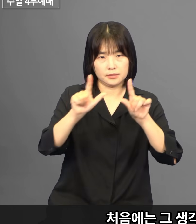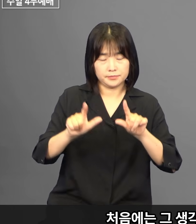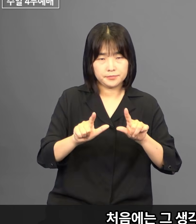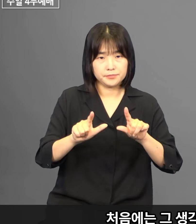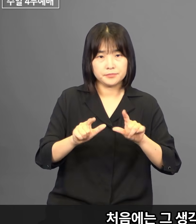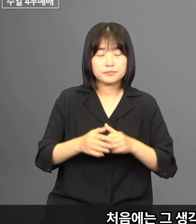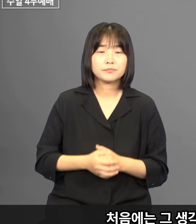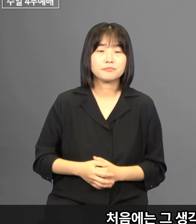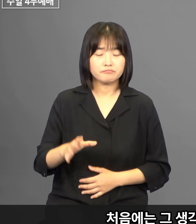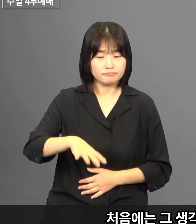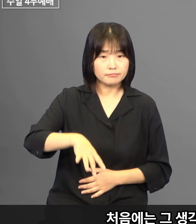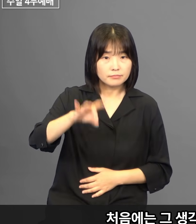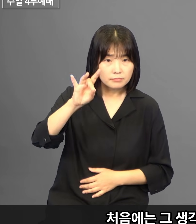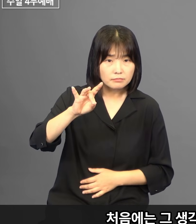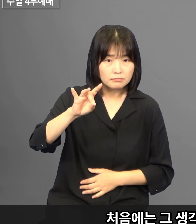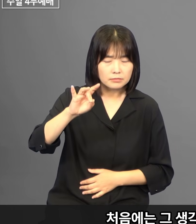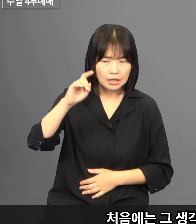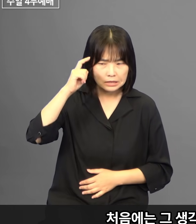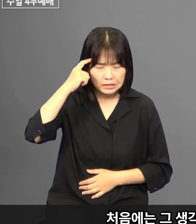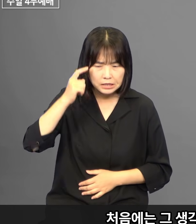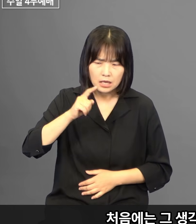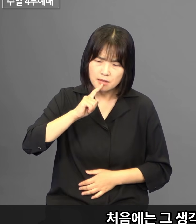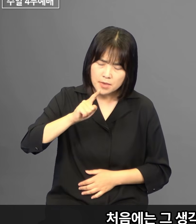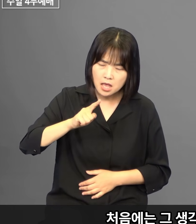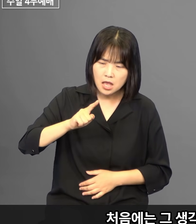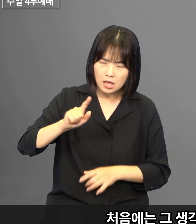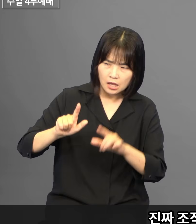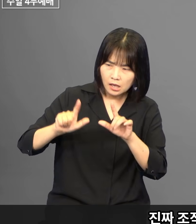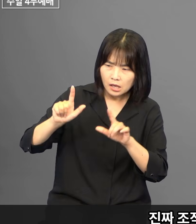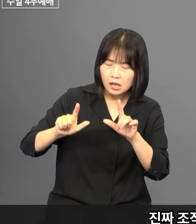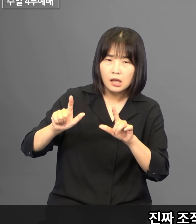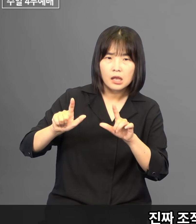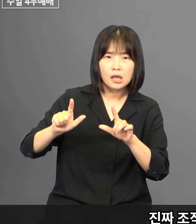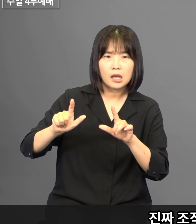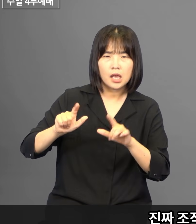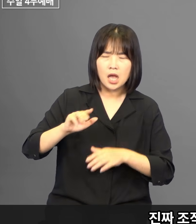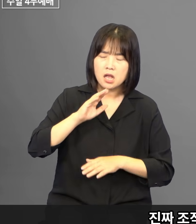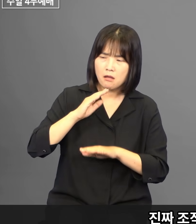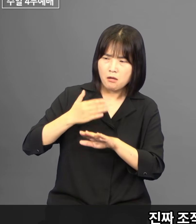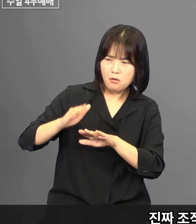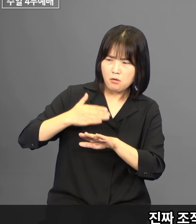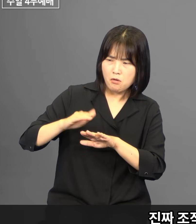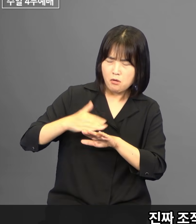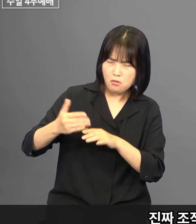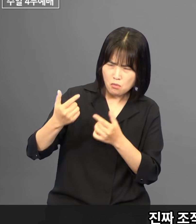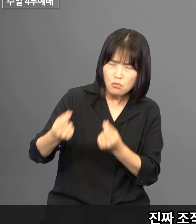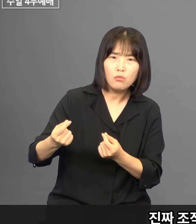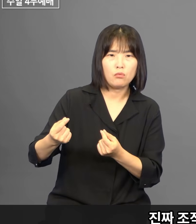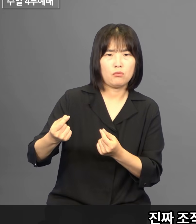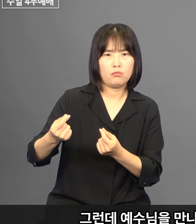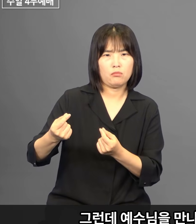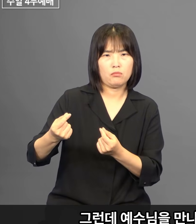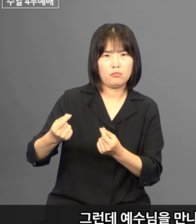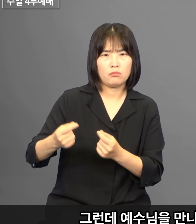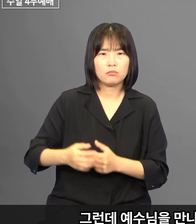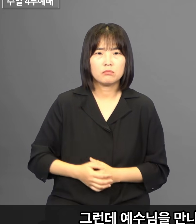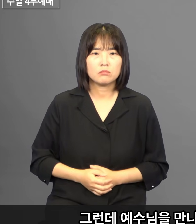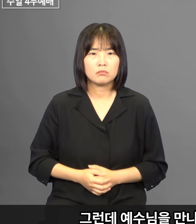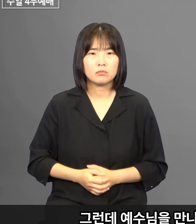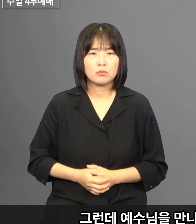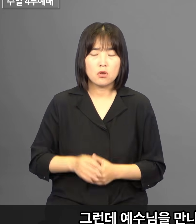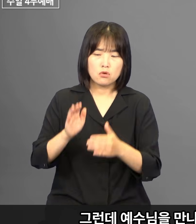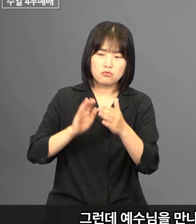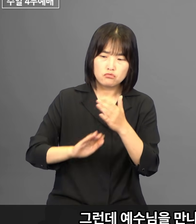처음에는 그 생각하는 거나 말이나 태도가 진짜 조직폭력배 답더래요. 그런데